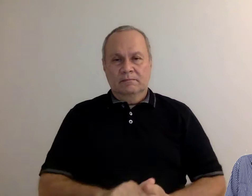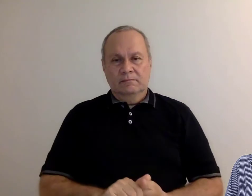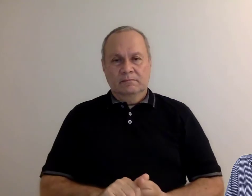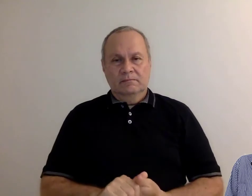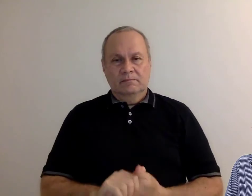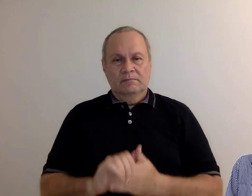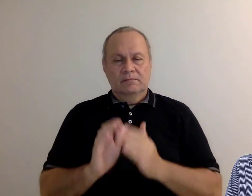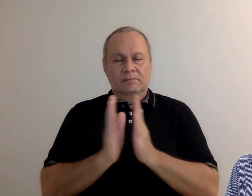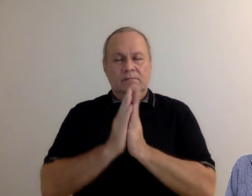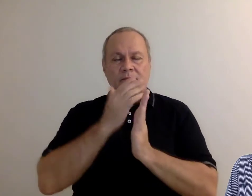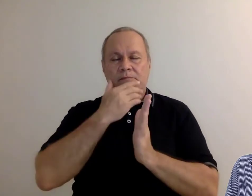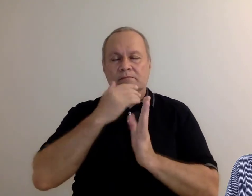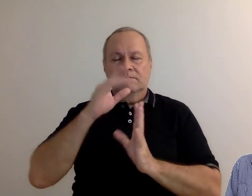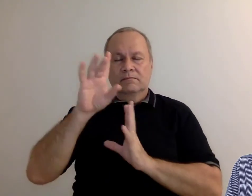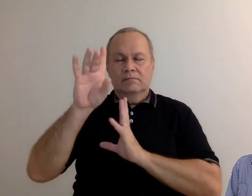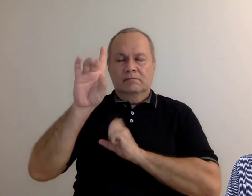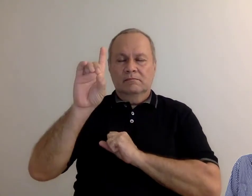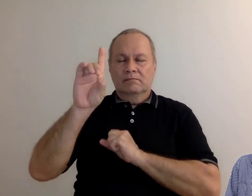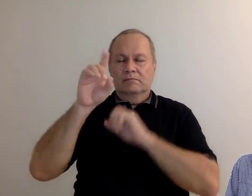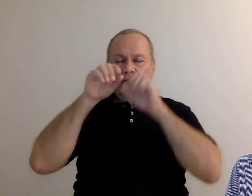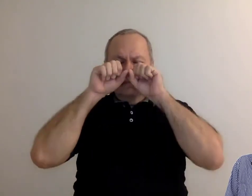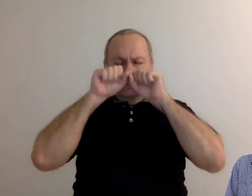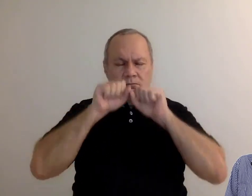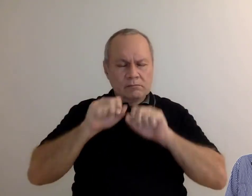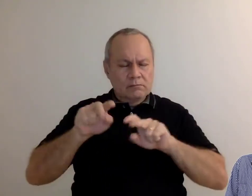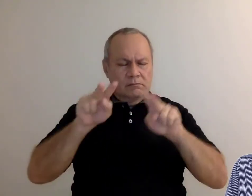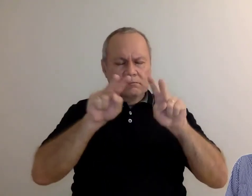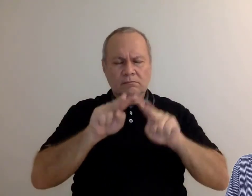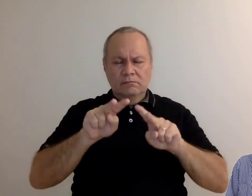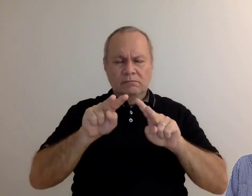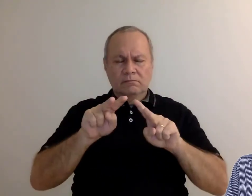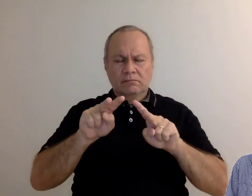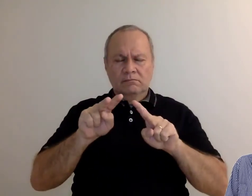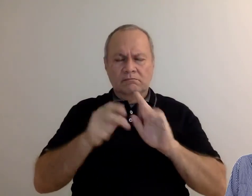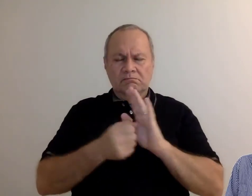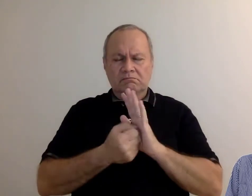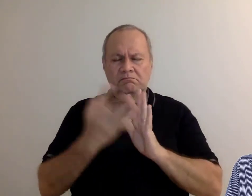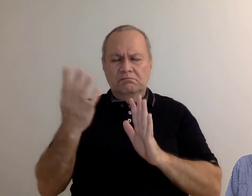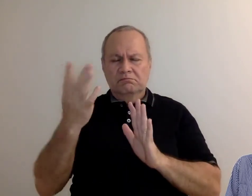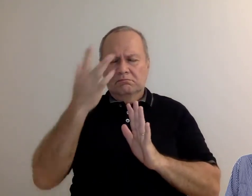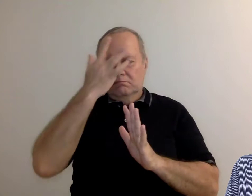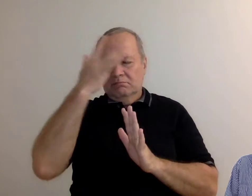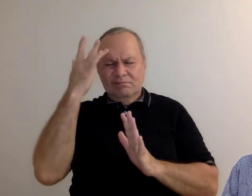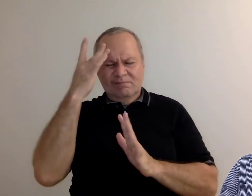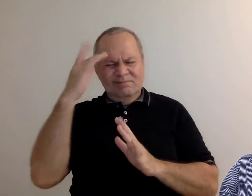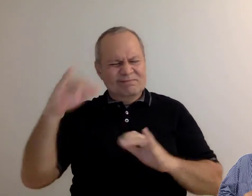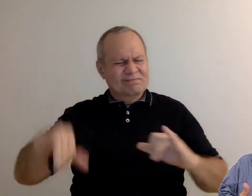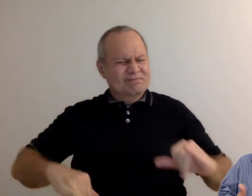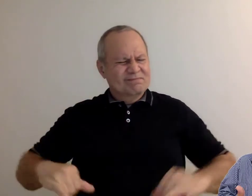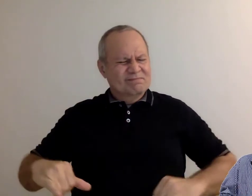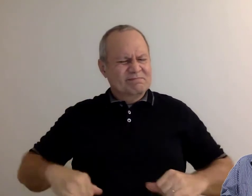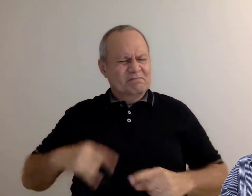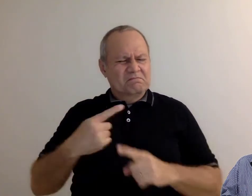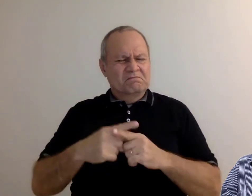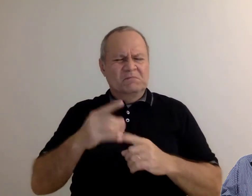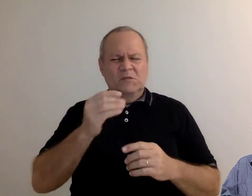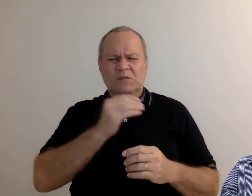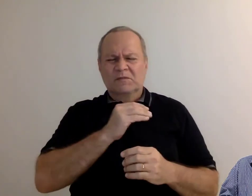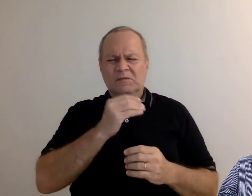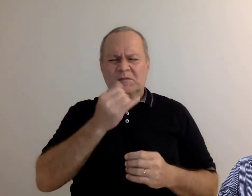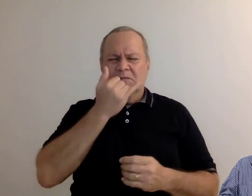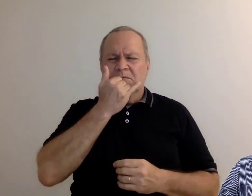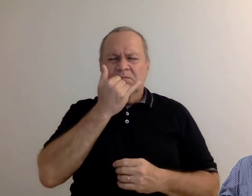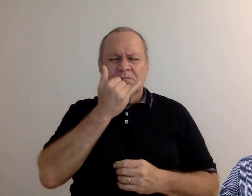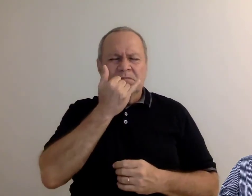Pai, contempla-nos aqui. Quantas e quantas pessoas hoje estão sofrendo porque ainda não tomaram posse